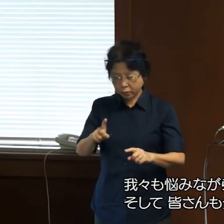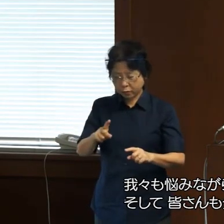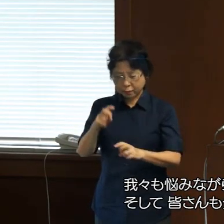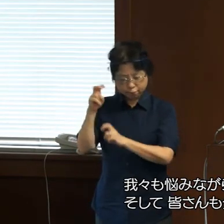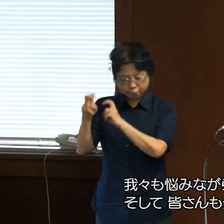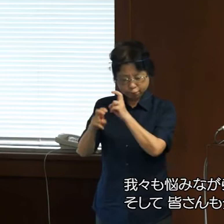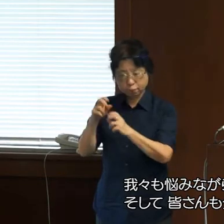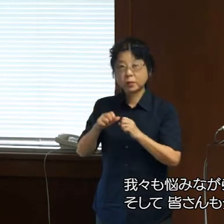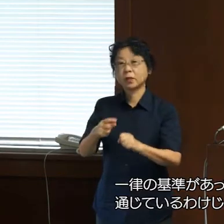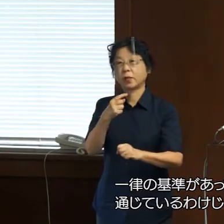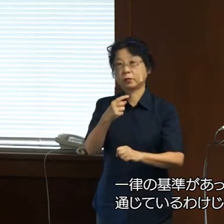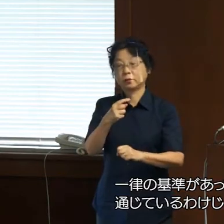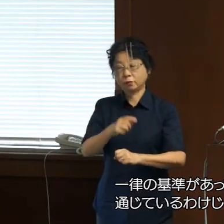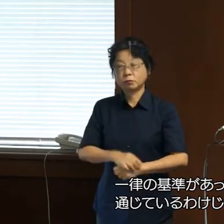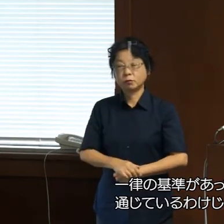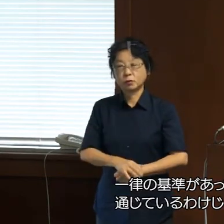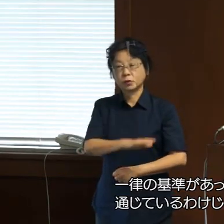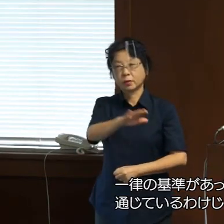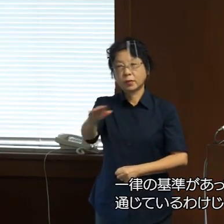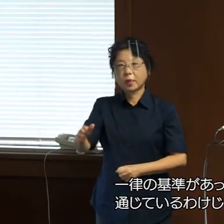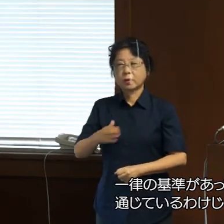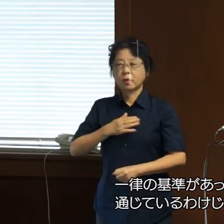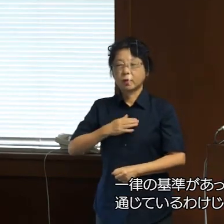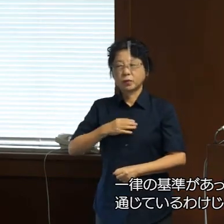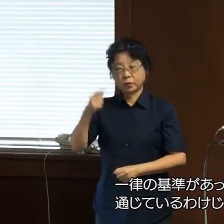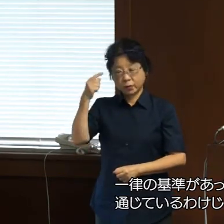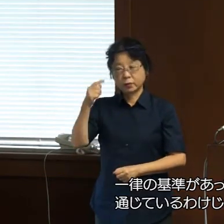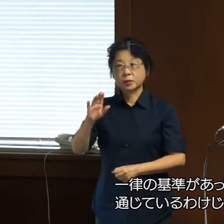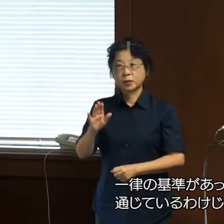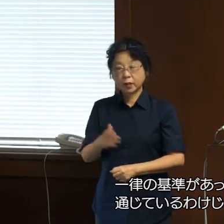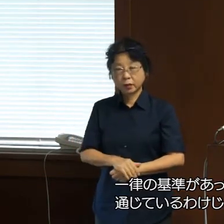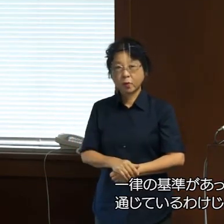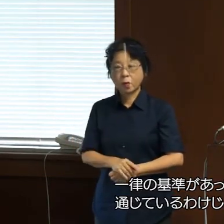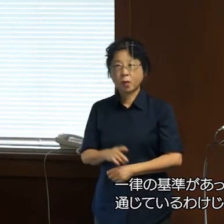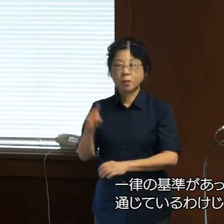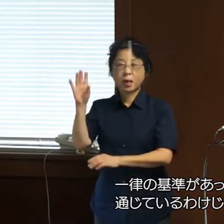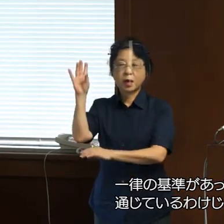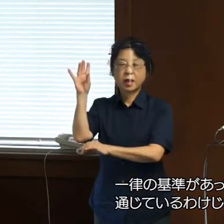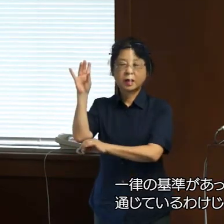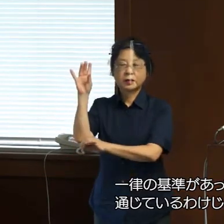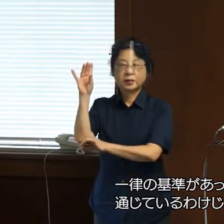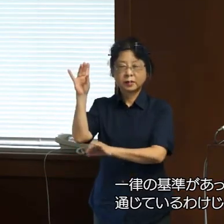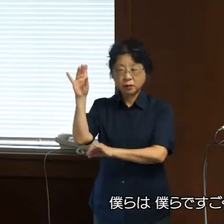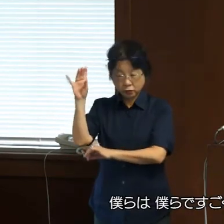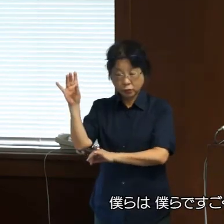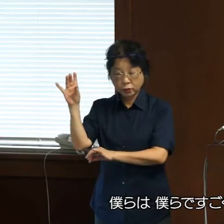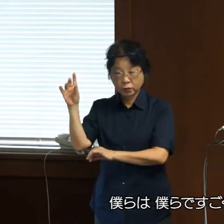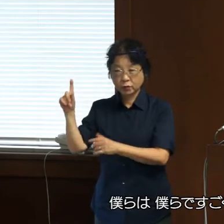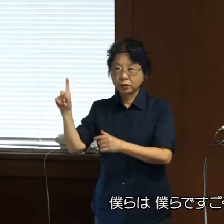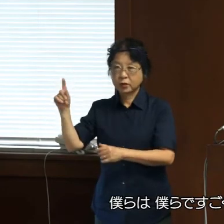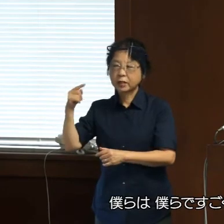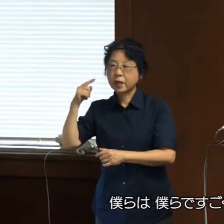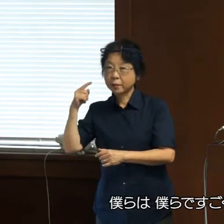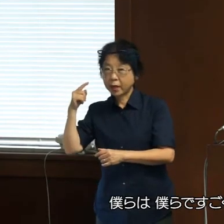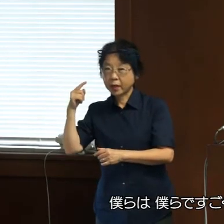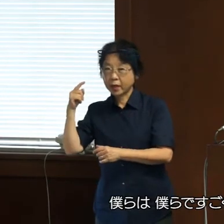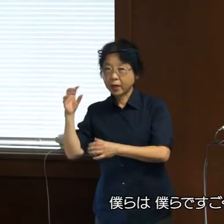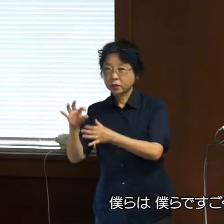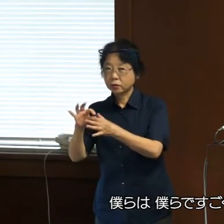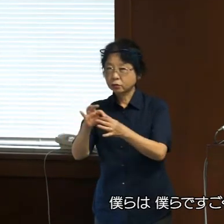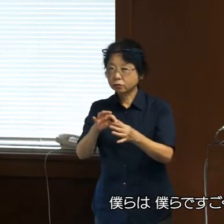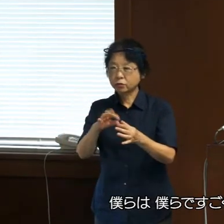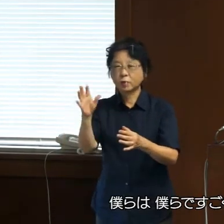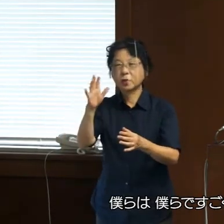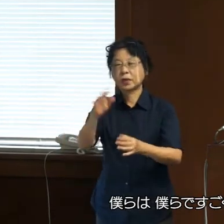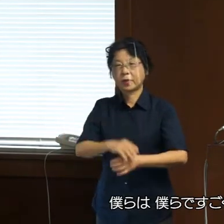さんも分かってると思うけど、一律の基準がビーってそのまま第1例目から通じてるわけではなくて、僕らは僕らですごく逡巡し